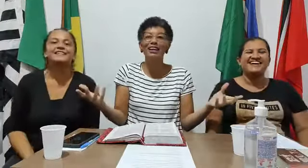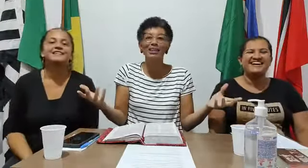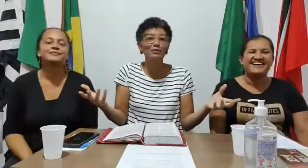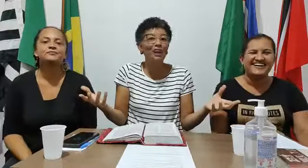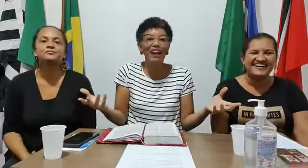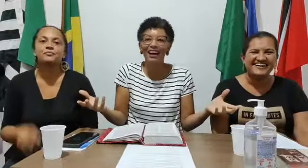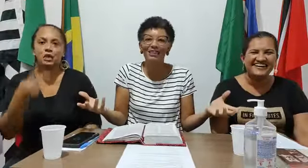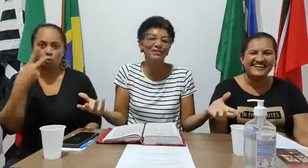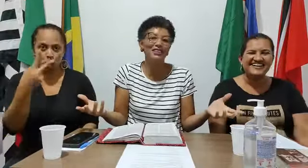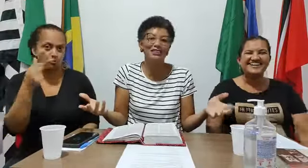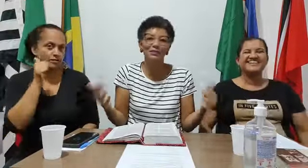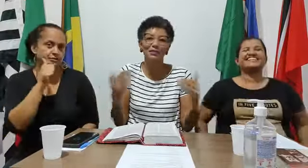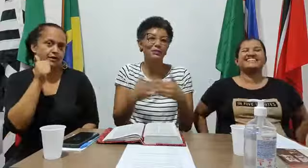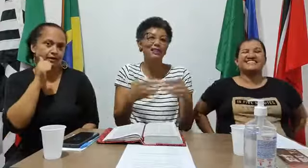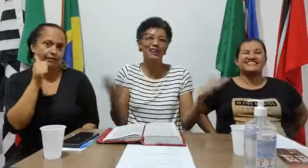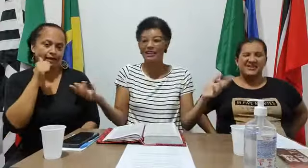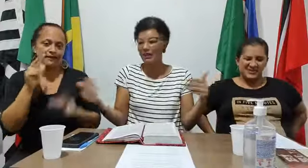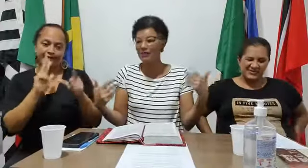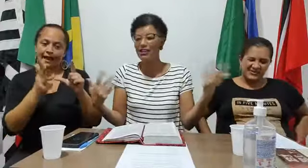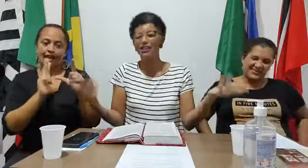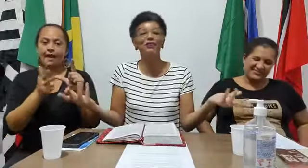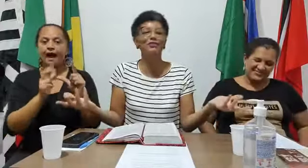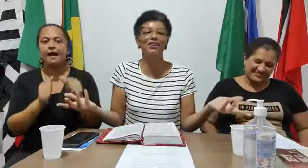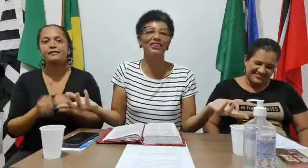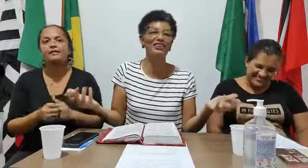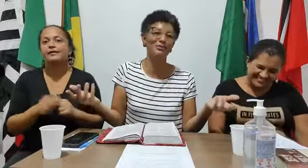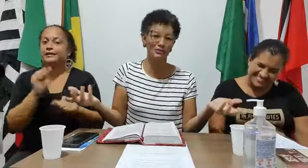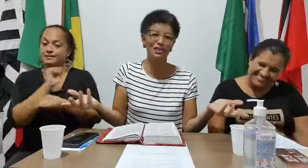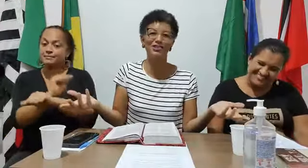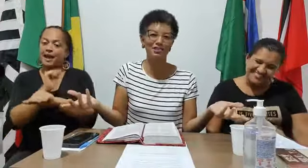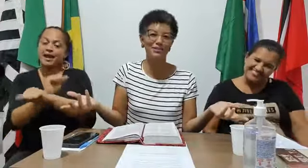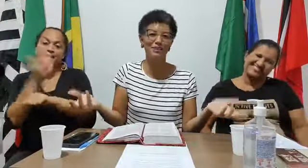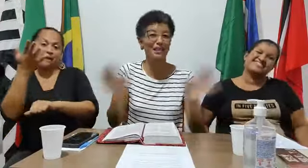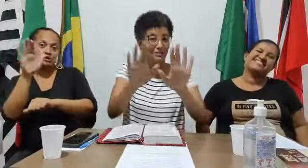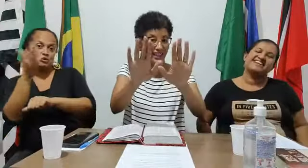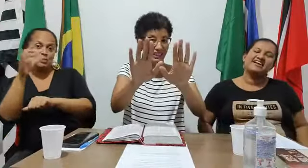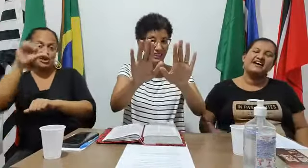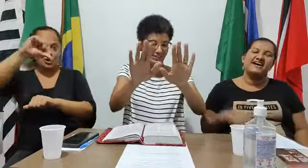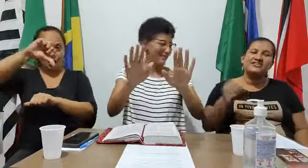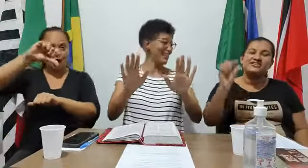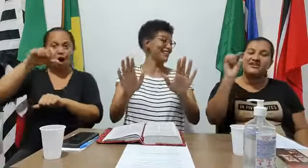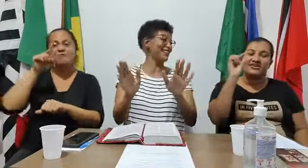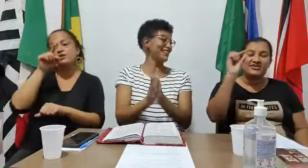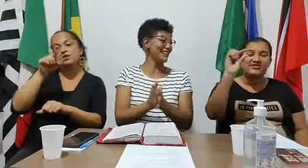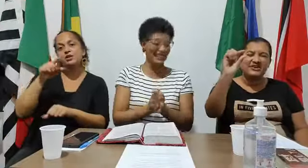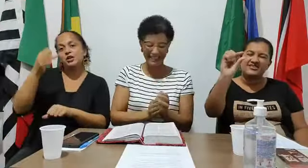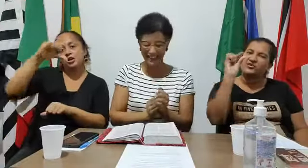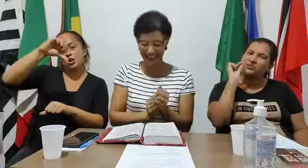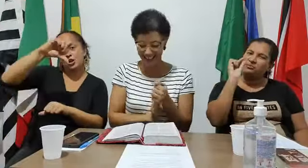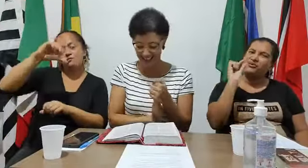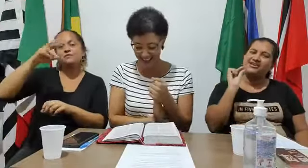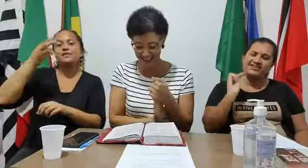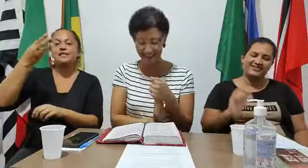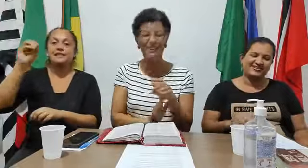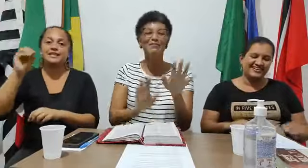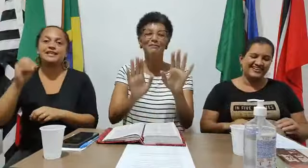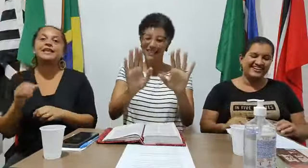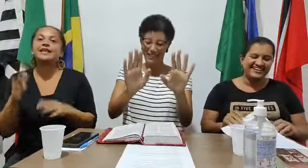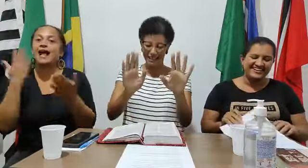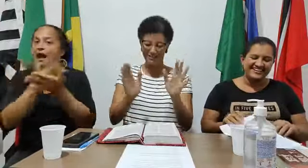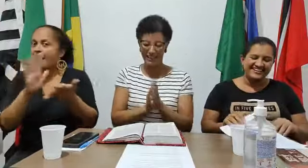duas mulheres numa live, você pode esperar que lá umas 9 horas, 9h30 a gente termina. Não, brincadeira. A gente fala só um